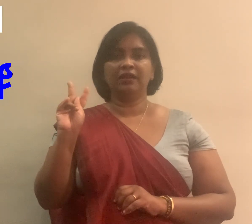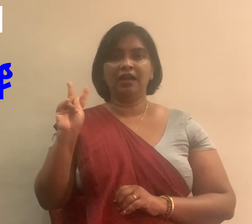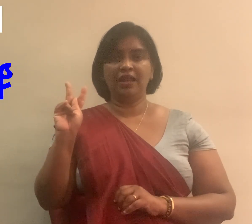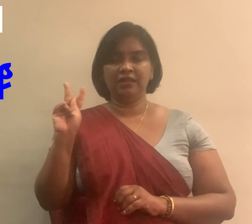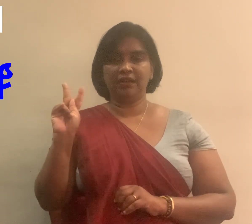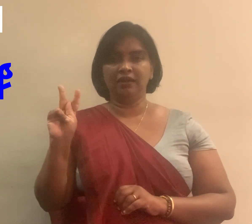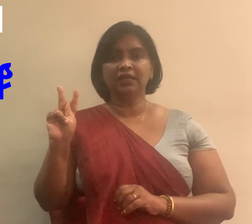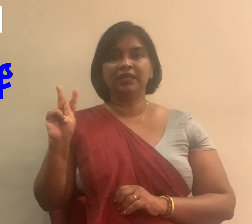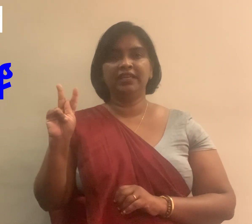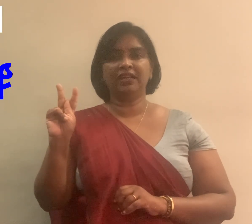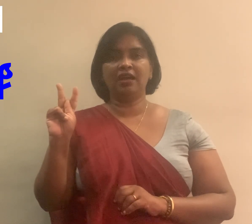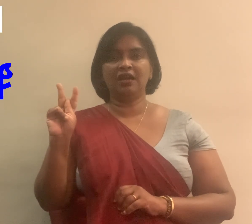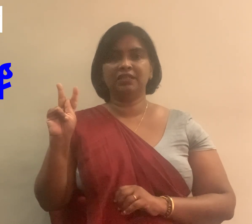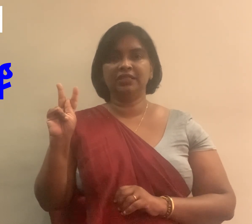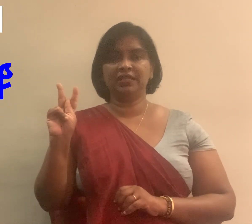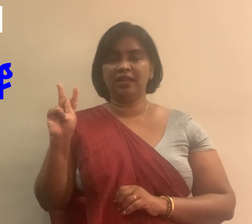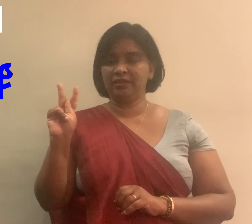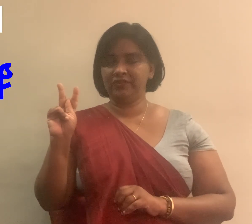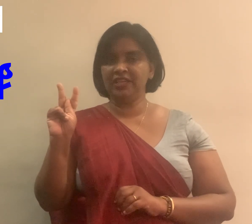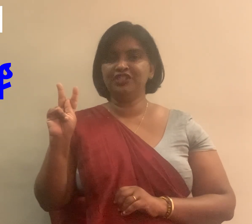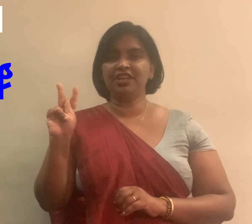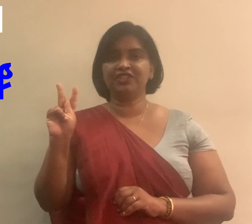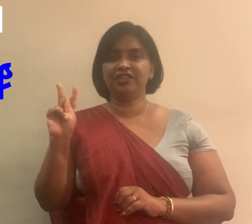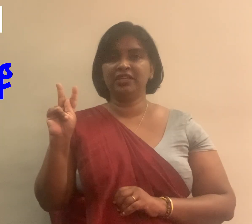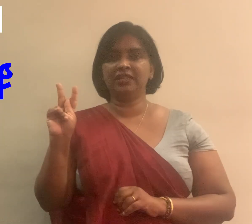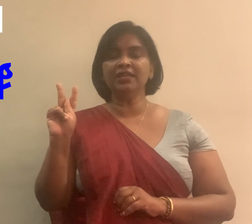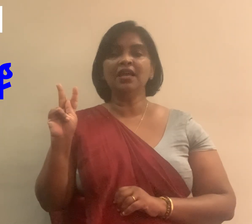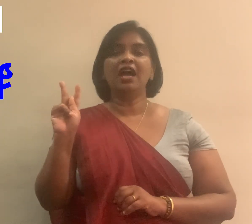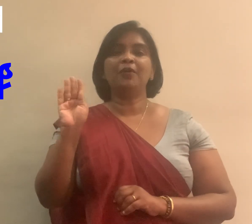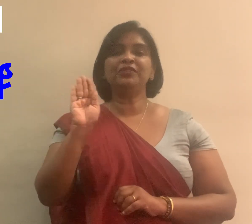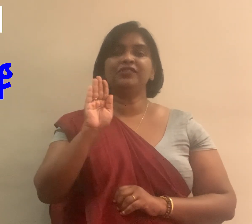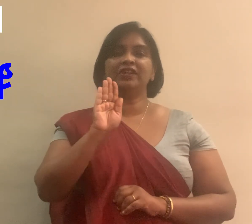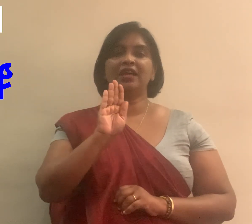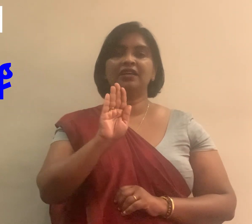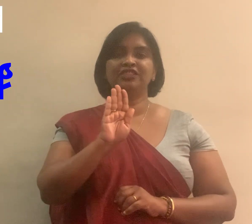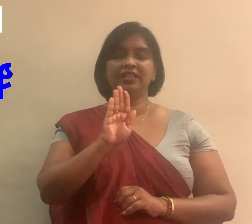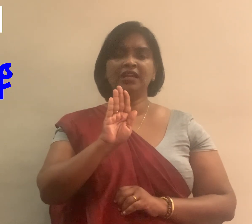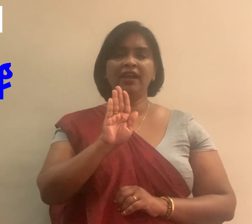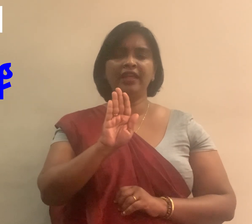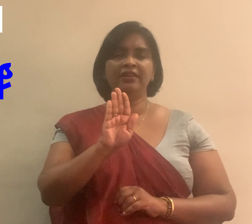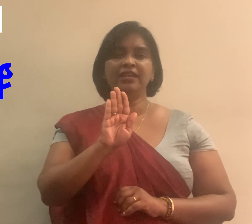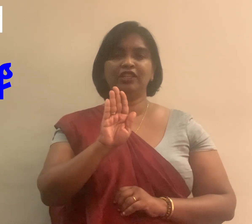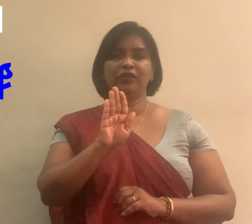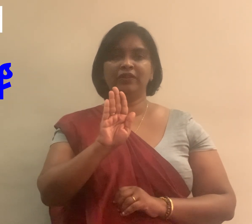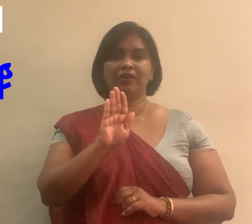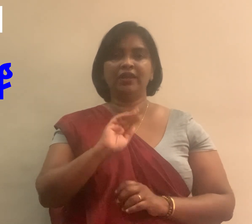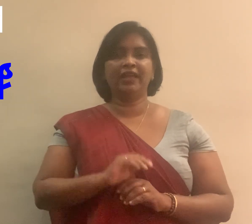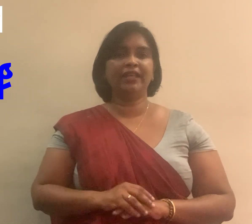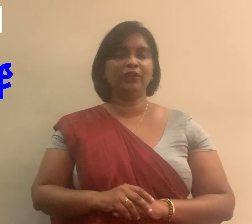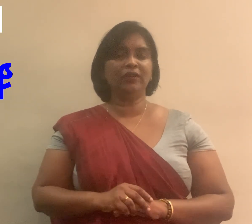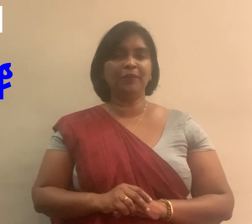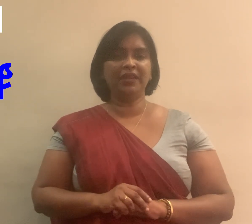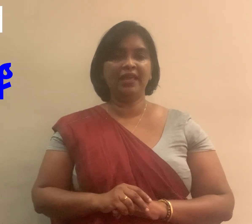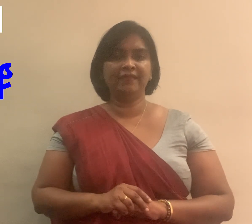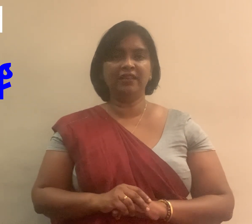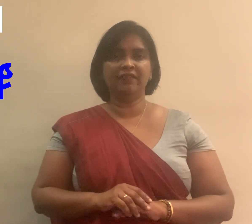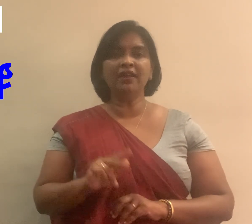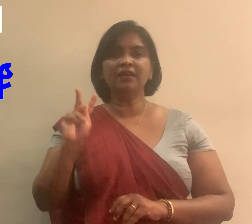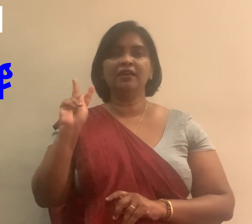අල් කියන අක්ෂරය ව්‍යංජන අක්ෂරයට අපි ස්වර අක්ෂරයෙන් අයන්න එකතු කරනවා. එතකොට අපිට හැදෙනවා